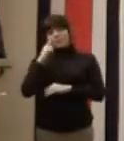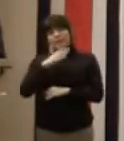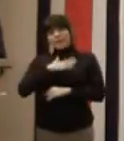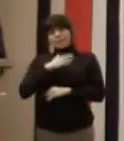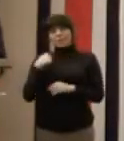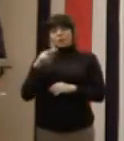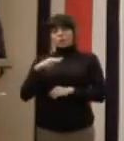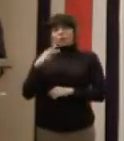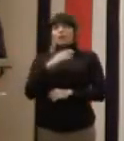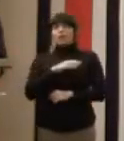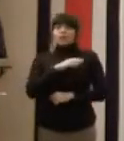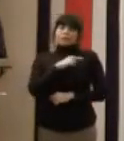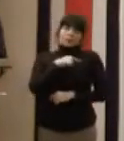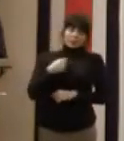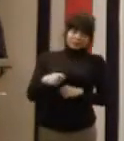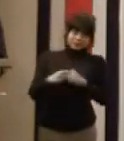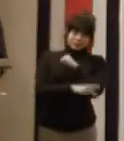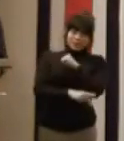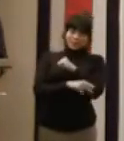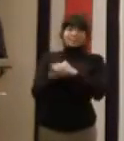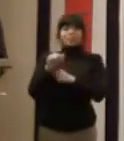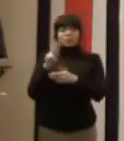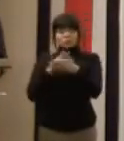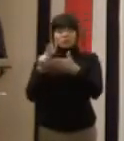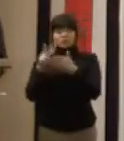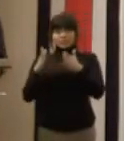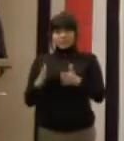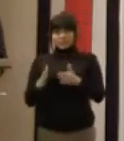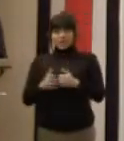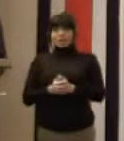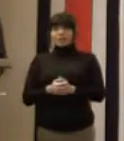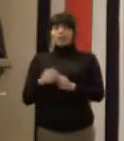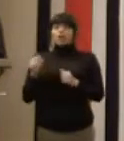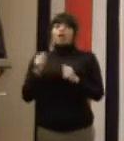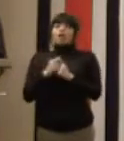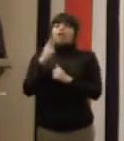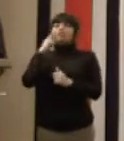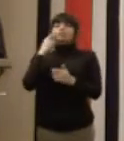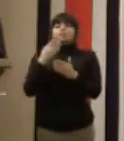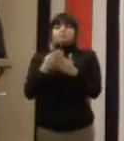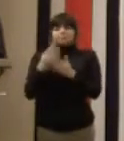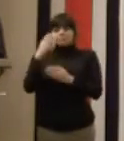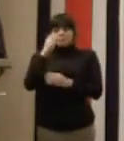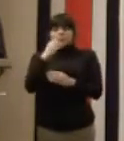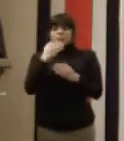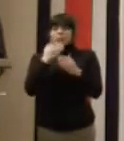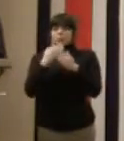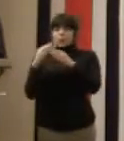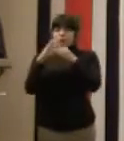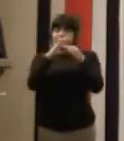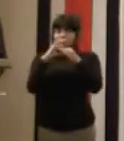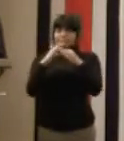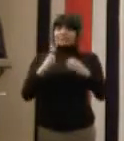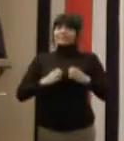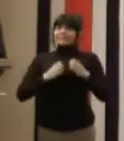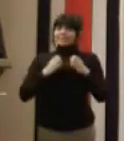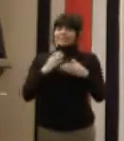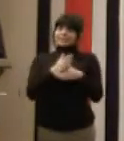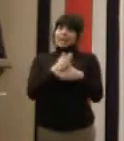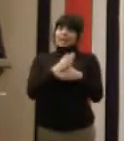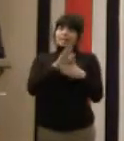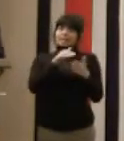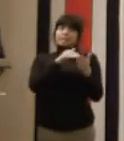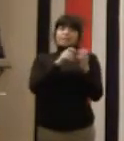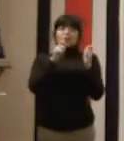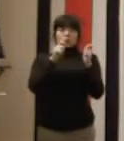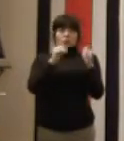en mi doble condición de presidente de la República y universitario, constatar las buenas relaciones que existen entre nuestros